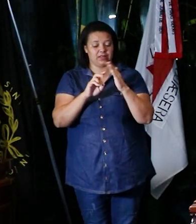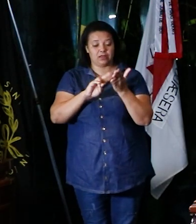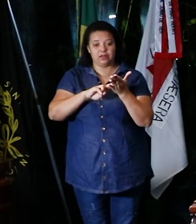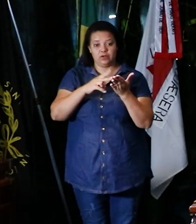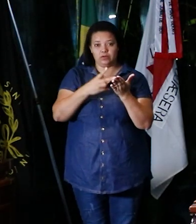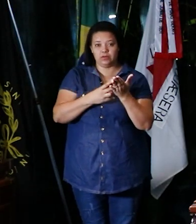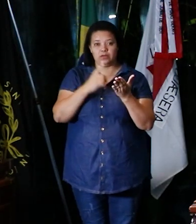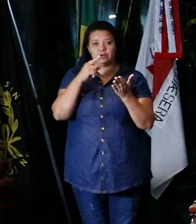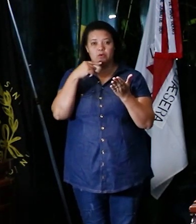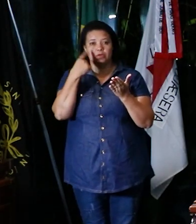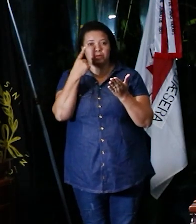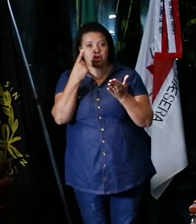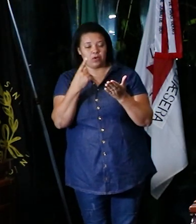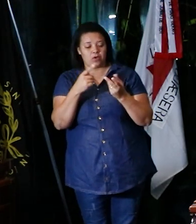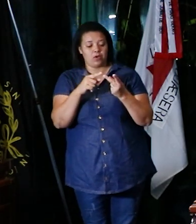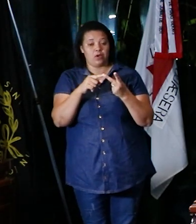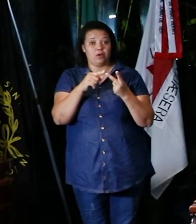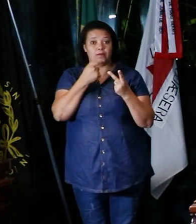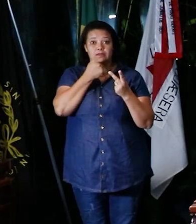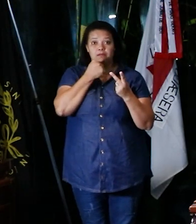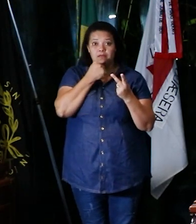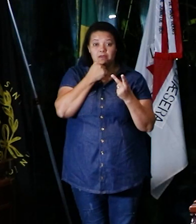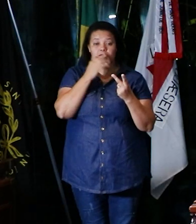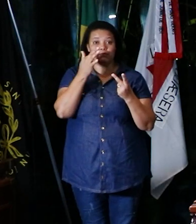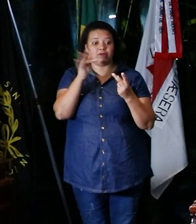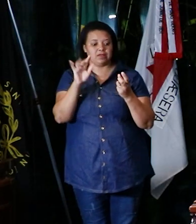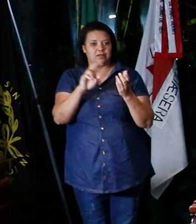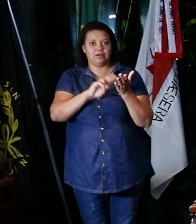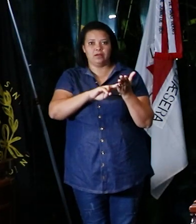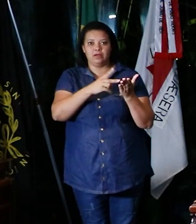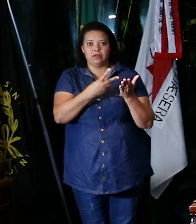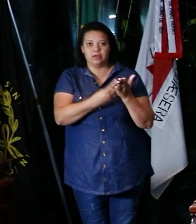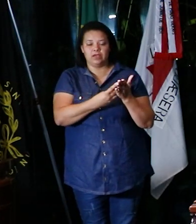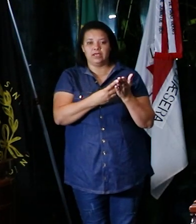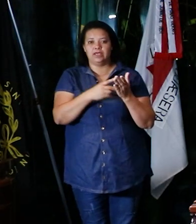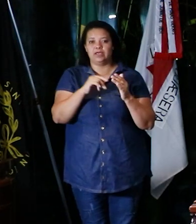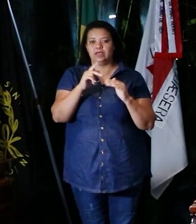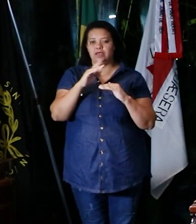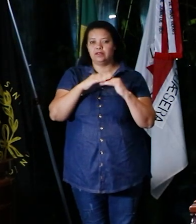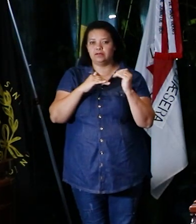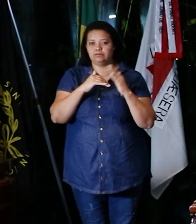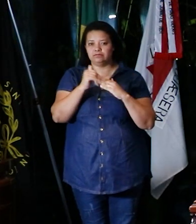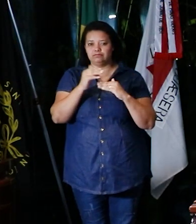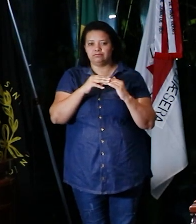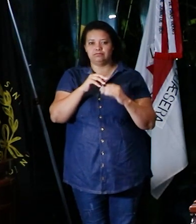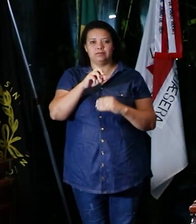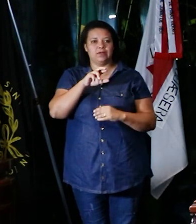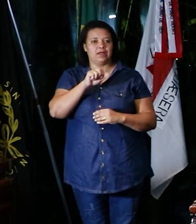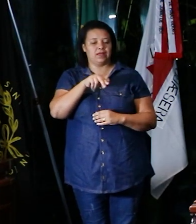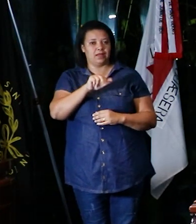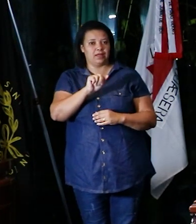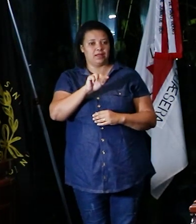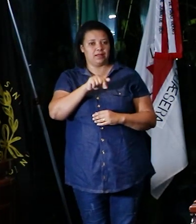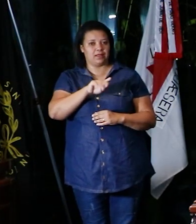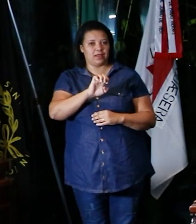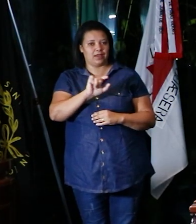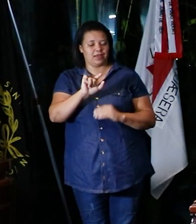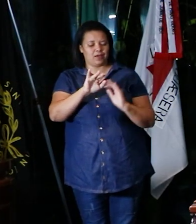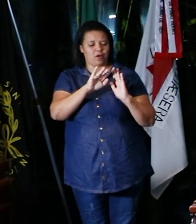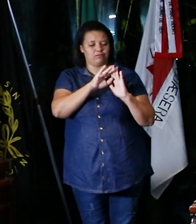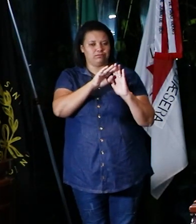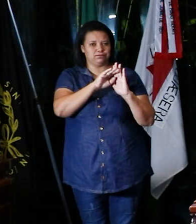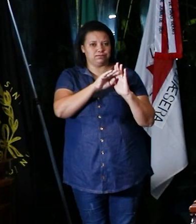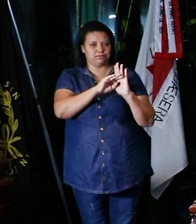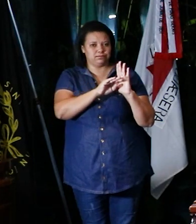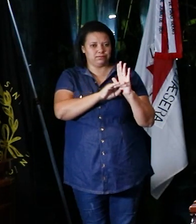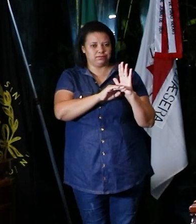do francês e do inglês, tendo a oportunidade de revelar talentos como Ana Raquel, Maria da Castanha, Paulo Bernardo, Flávio Fargas, e